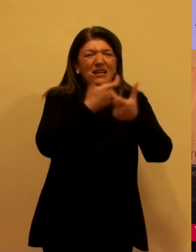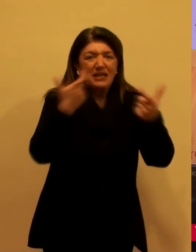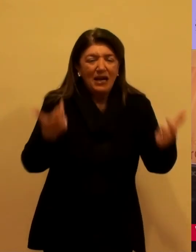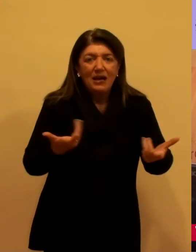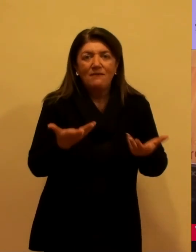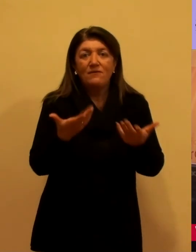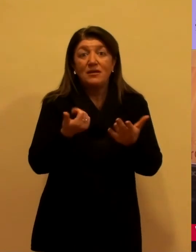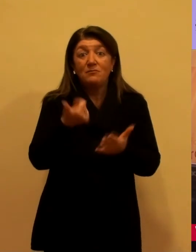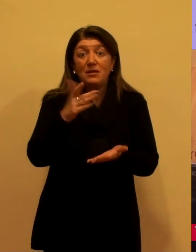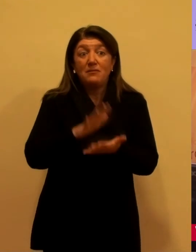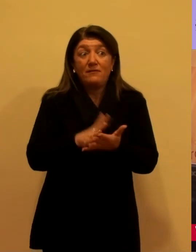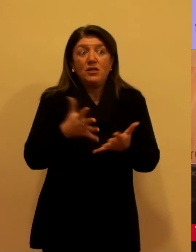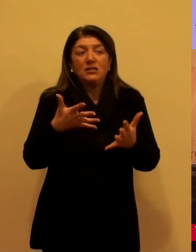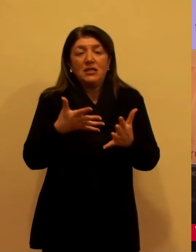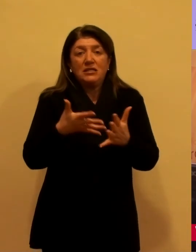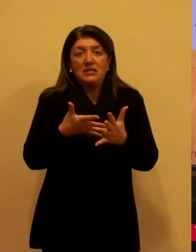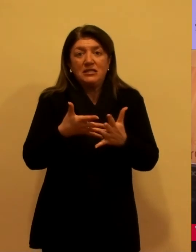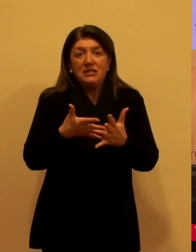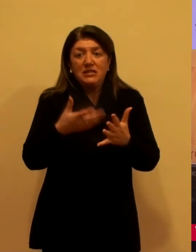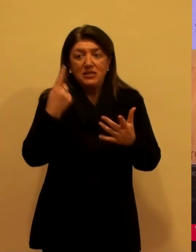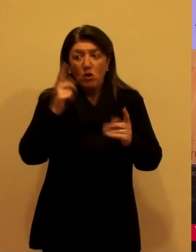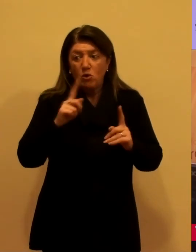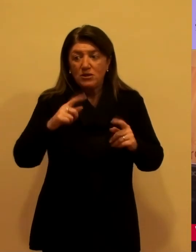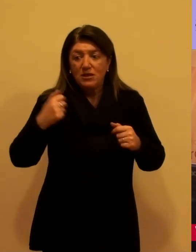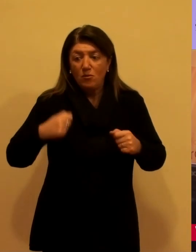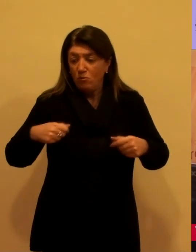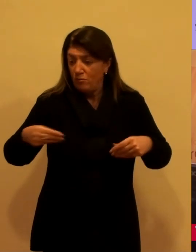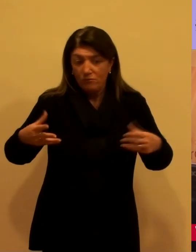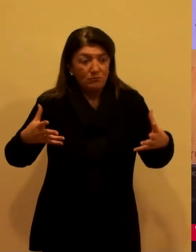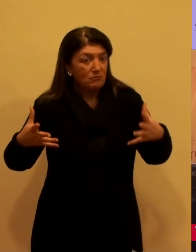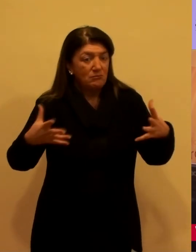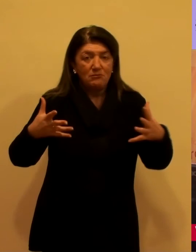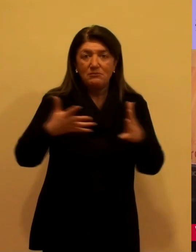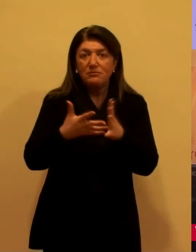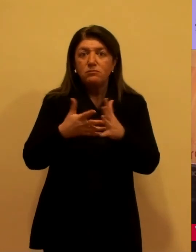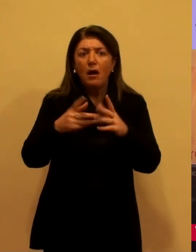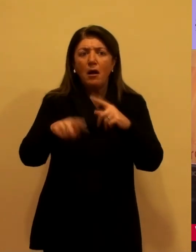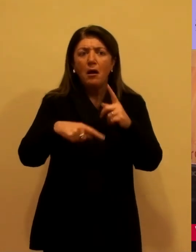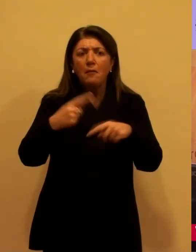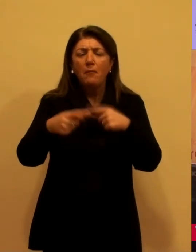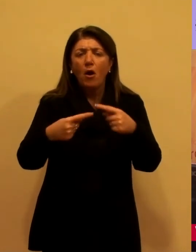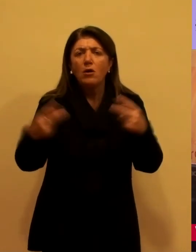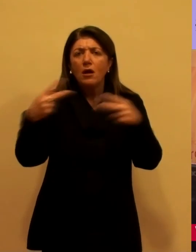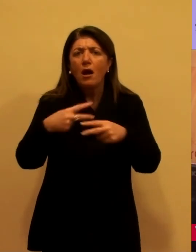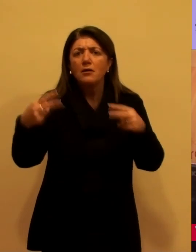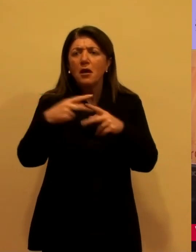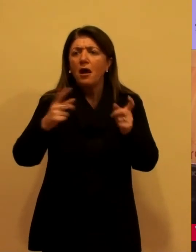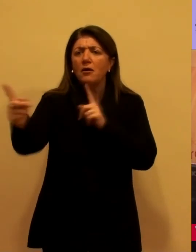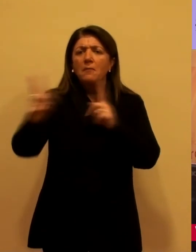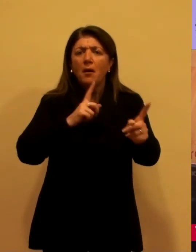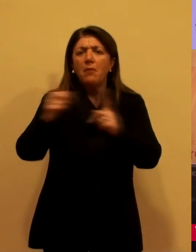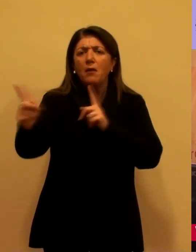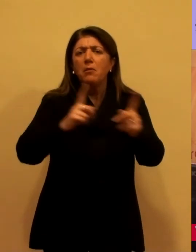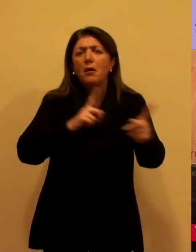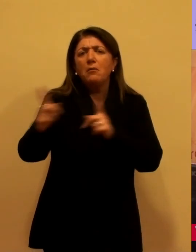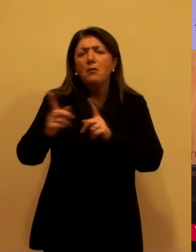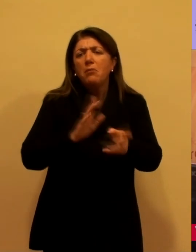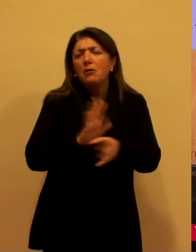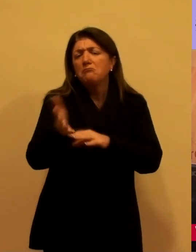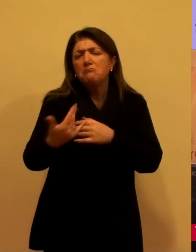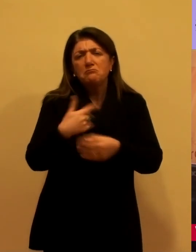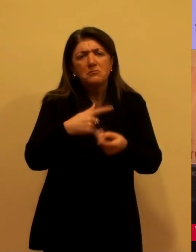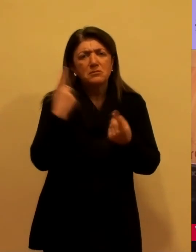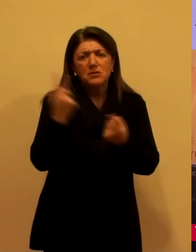volta non lasciano neanche la borsa perché non sanno bene dove stanno andando, e invece vedere poi negli anni che entrano come casa loro. Questa, no? Ed erano anche tutti